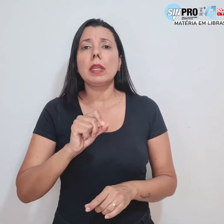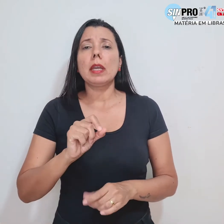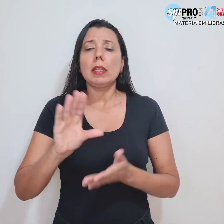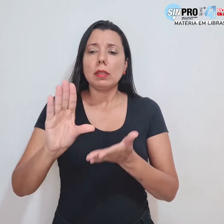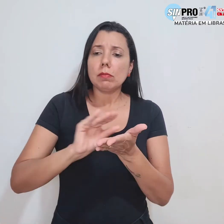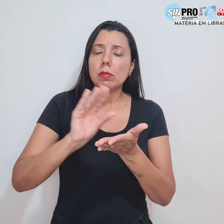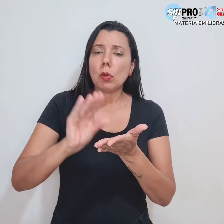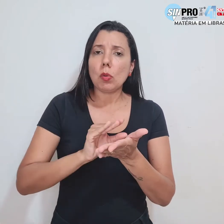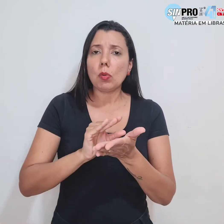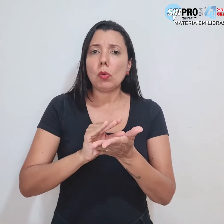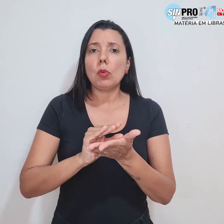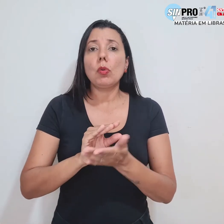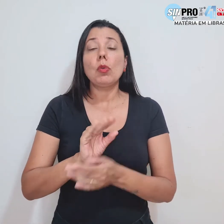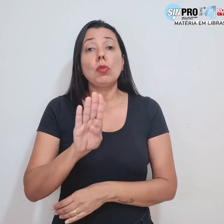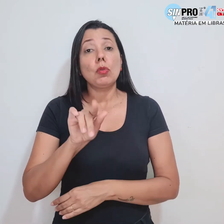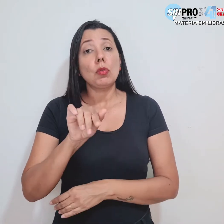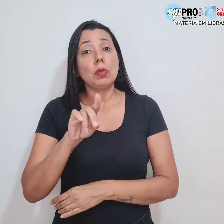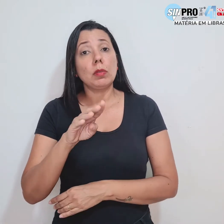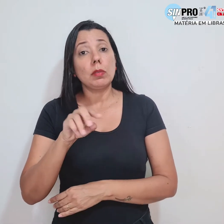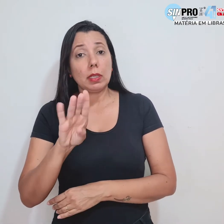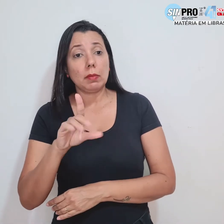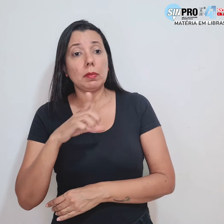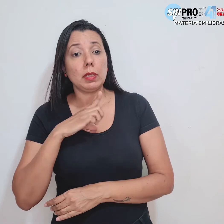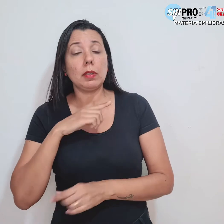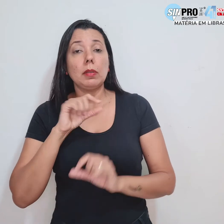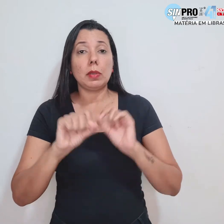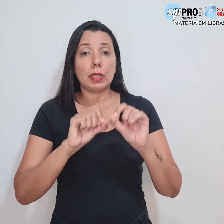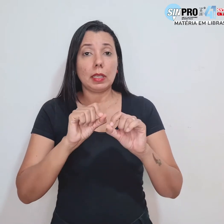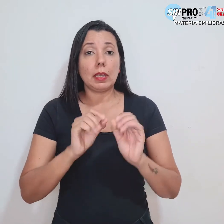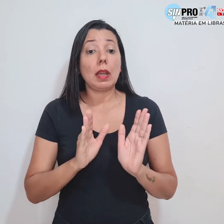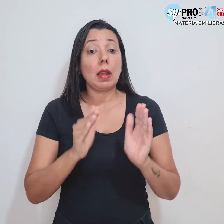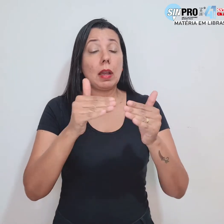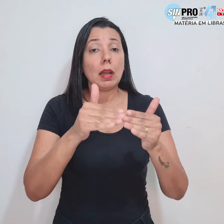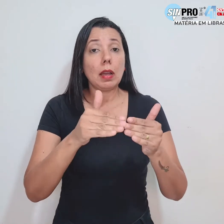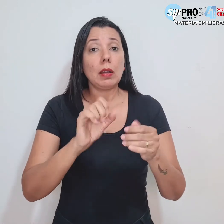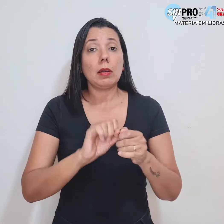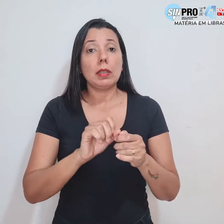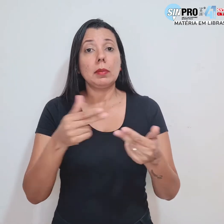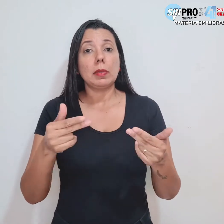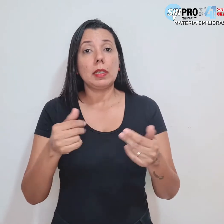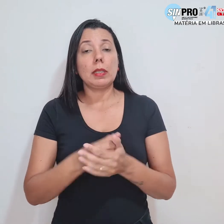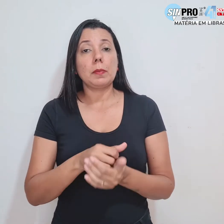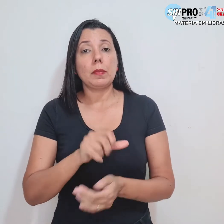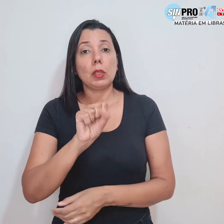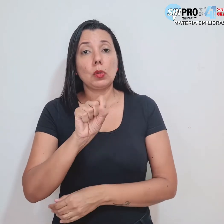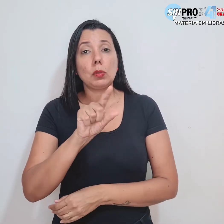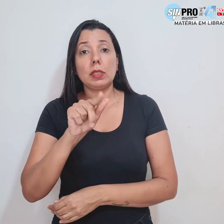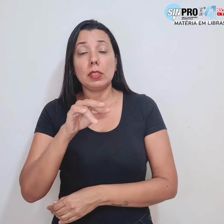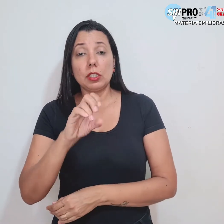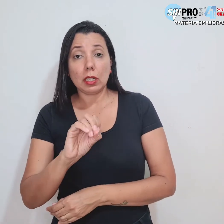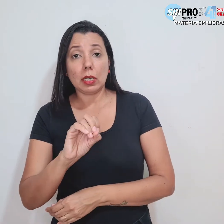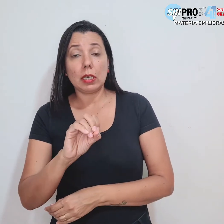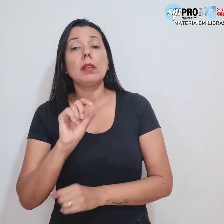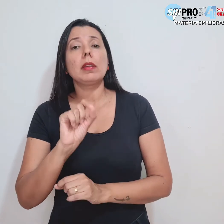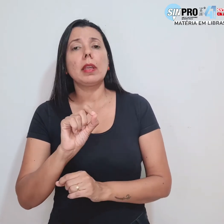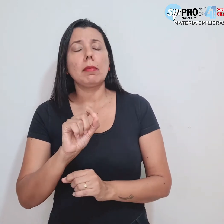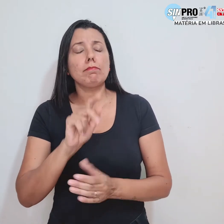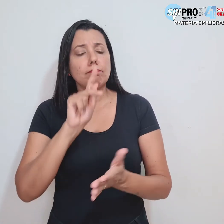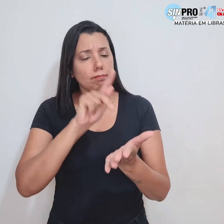de arrecadação do Fundeb pode ser gravemente atingida caso a privatização das subsidiárias da estatal se